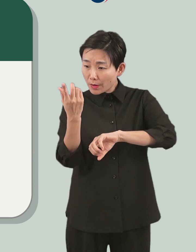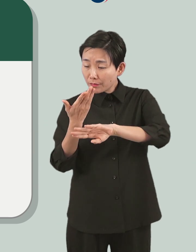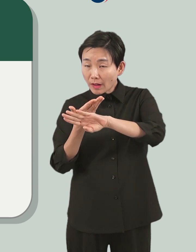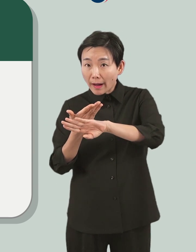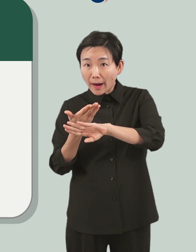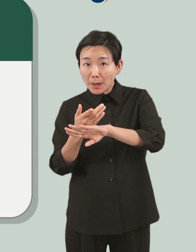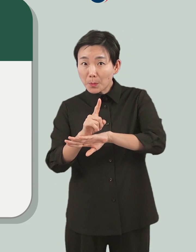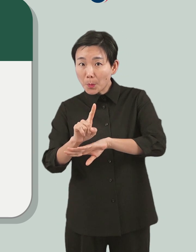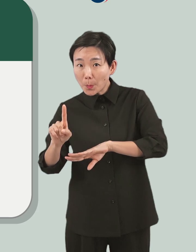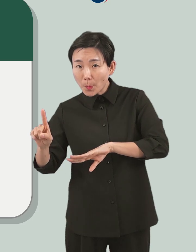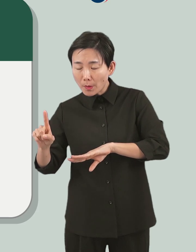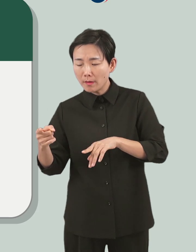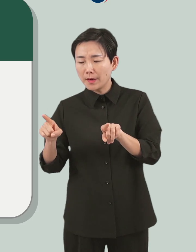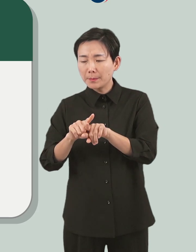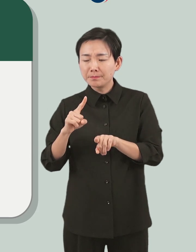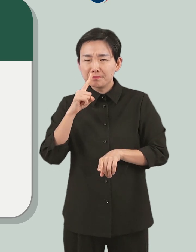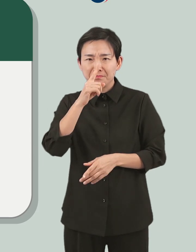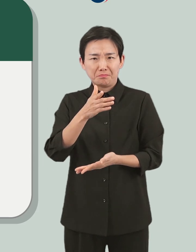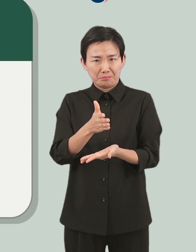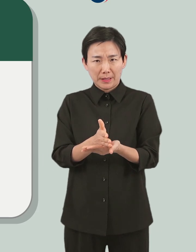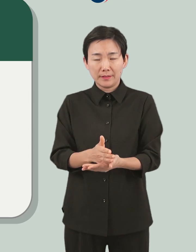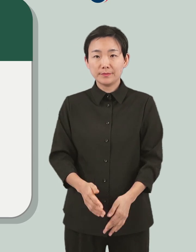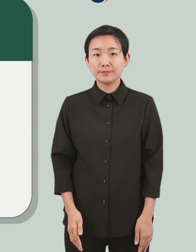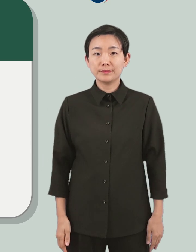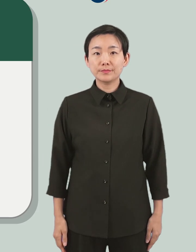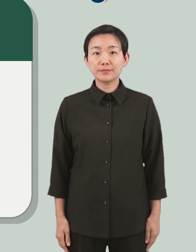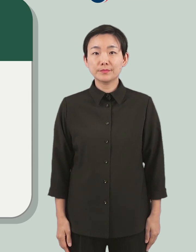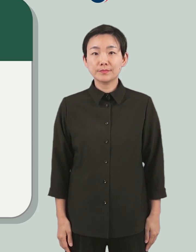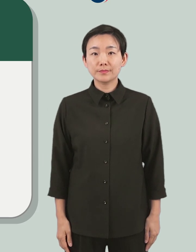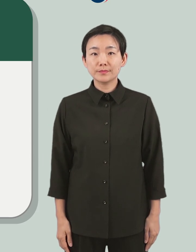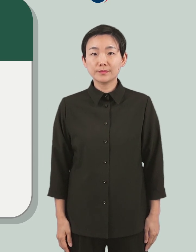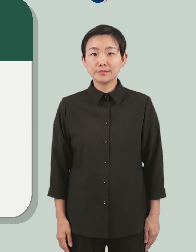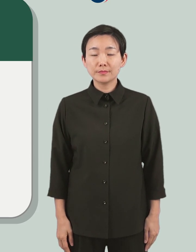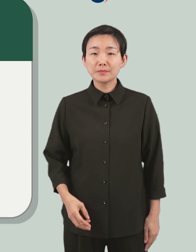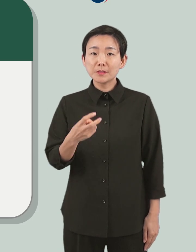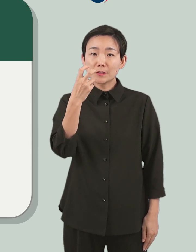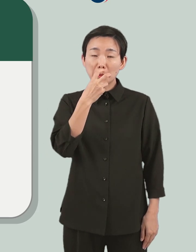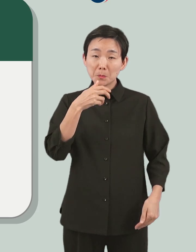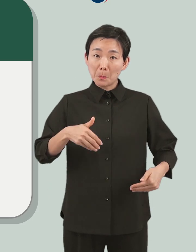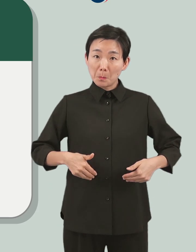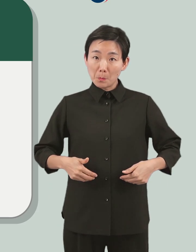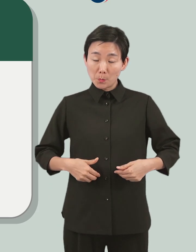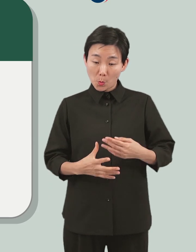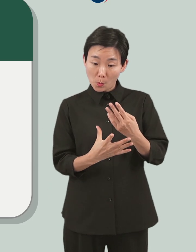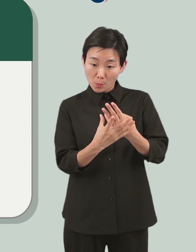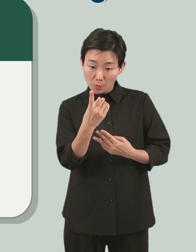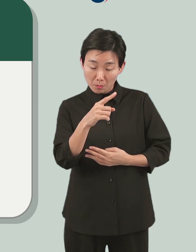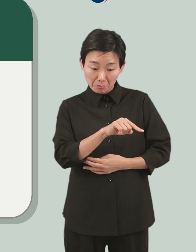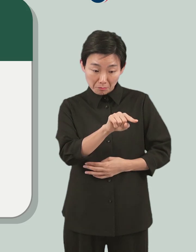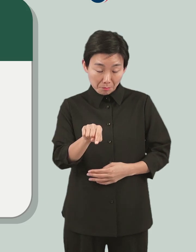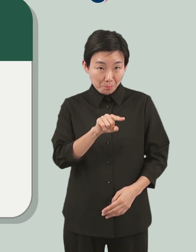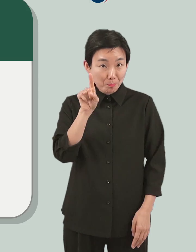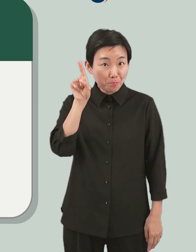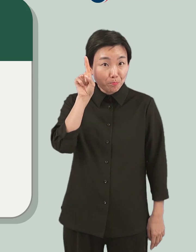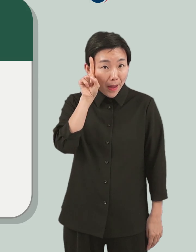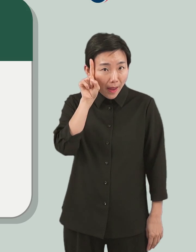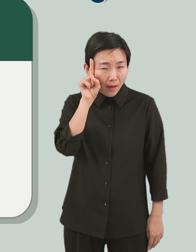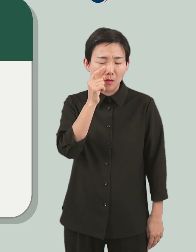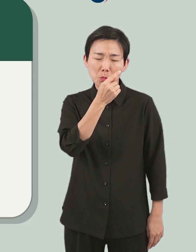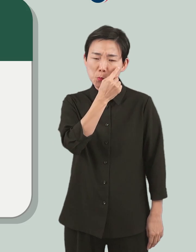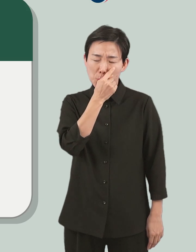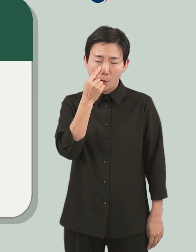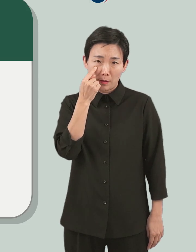사용하지 않으며 다른 방법으로 채취한 검체도 사용하지 않습니다. 검사에 필요한 구성품이 모두 포함되어